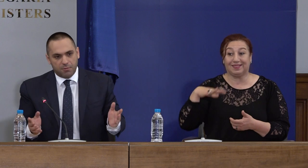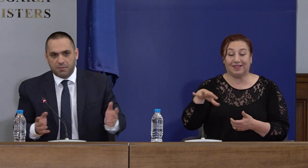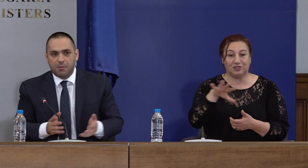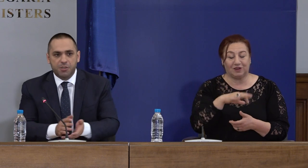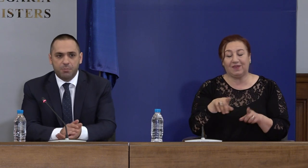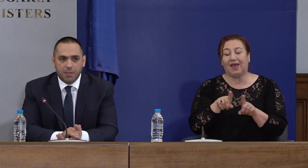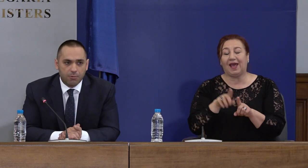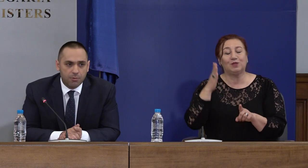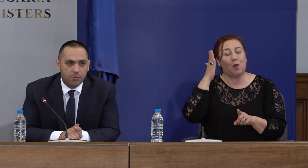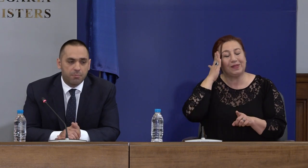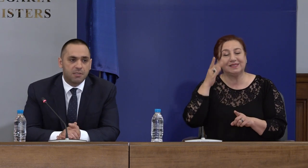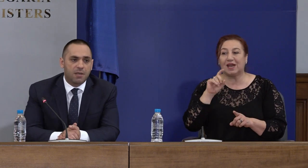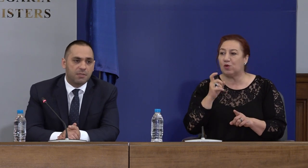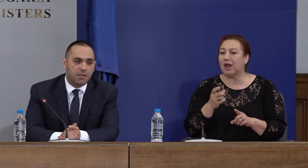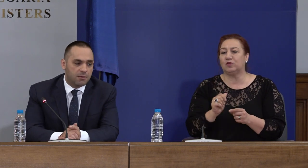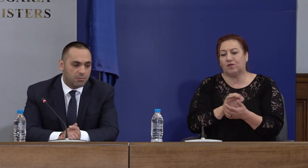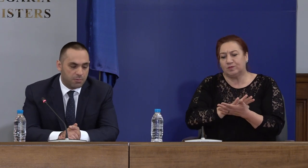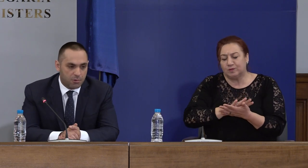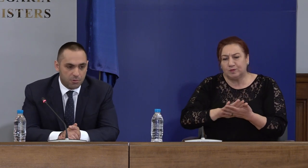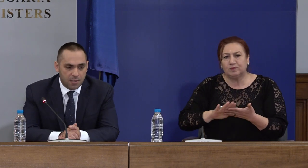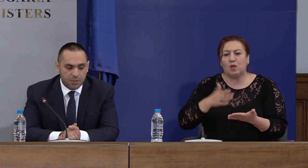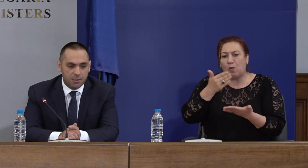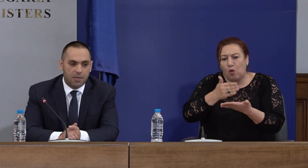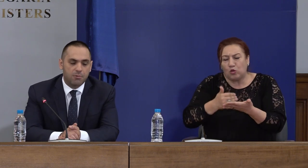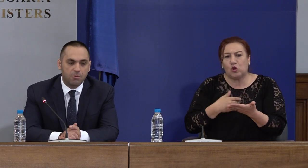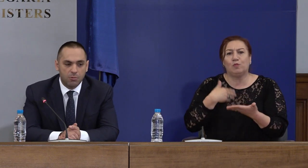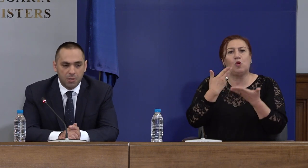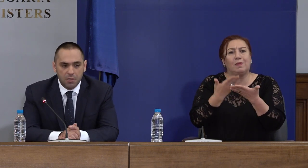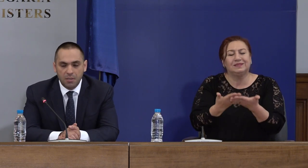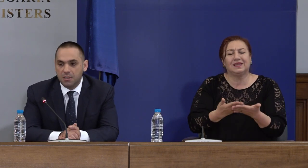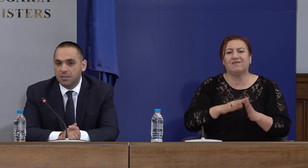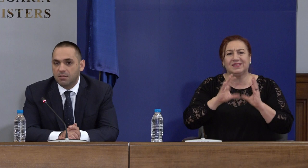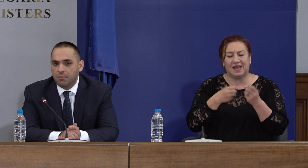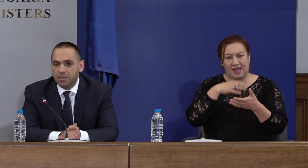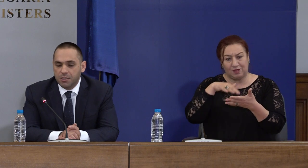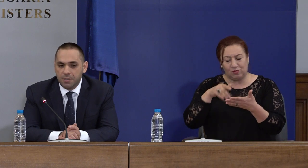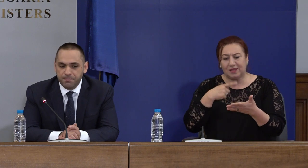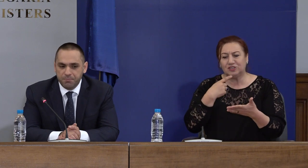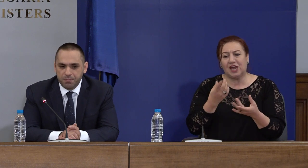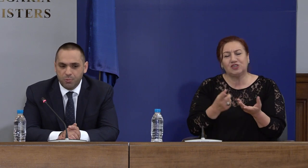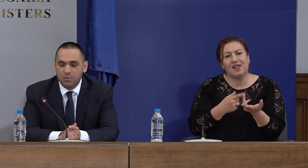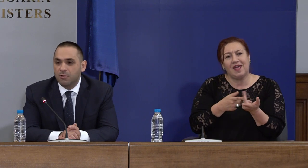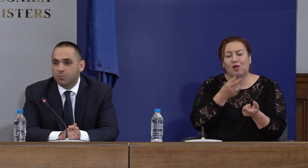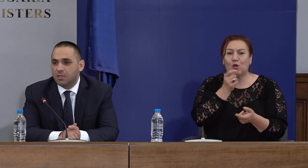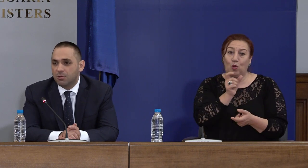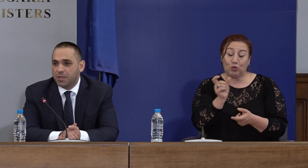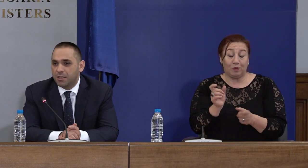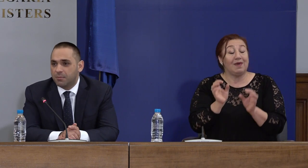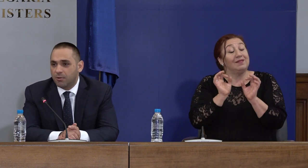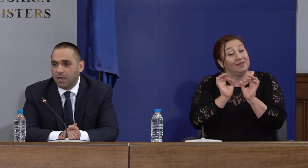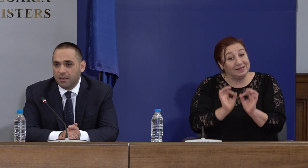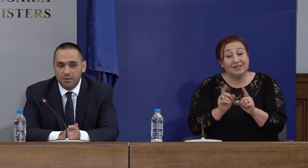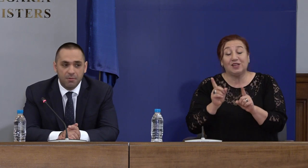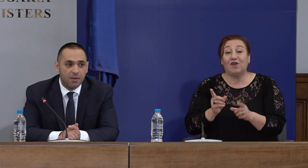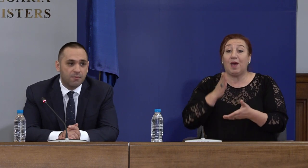министър Горанов съвсем изчерпателно ви представи целият доклад, просто ще кажа на няколко думи. Наистина това беше последното задължение